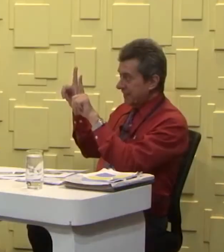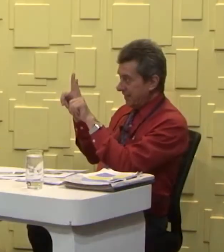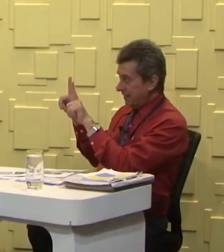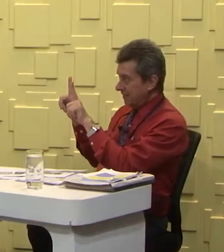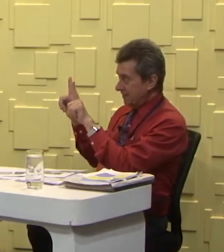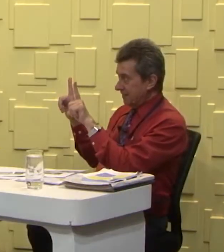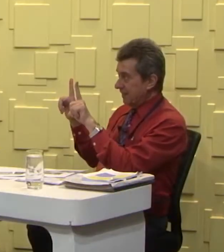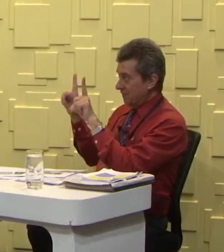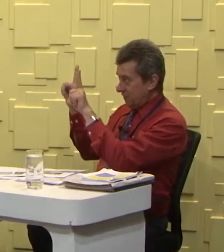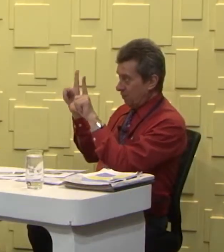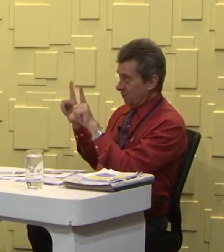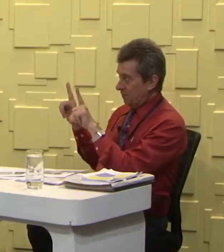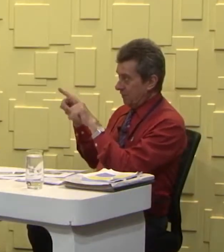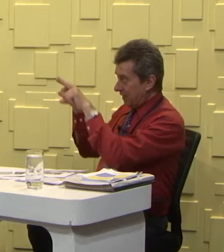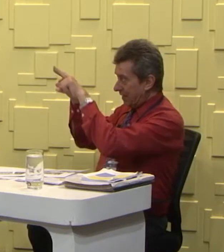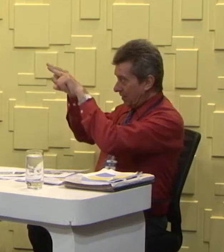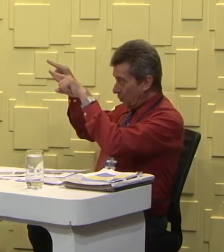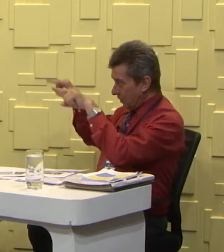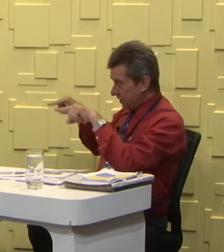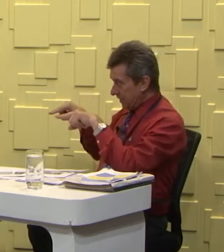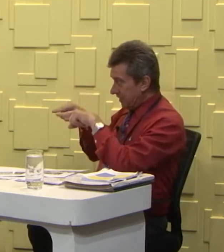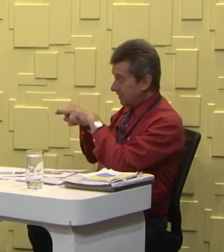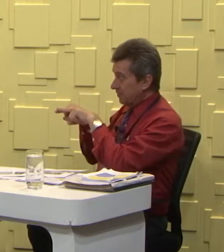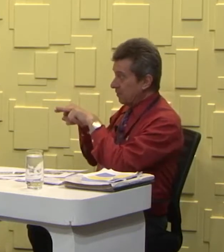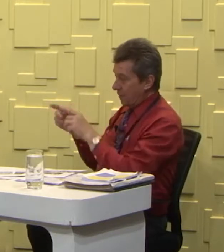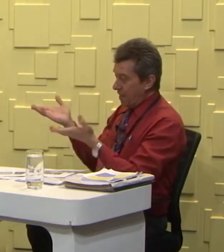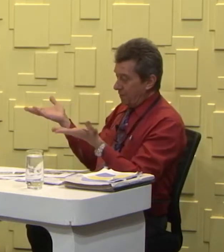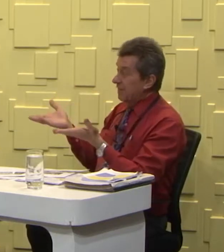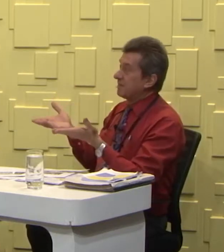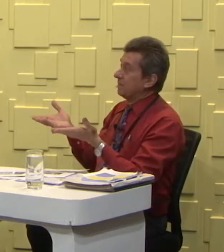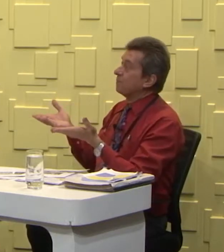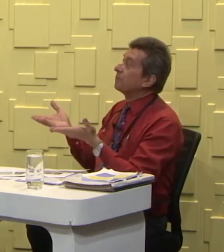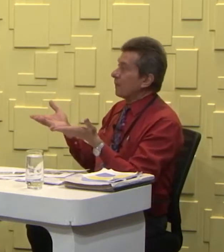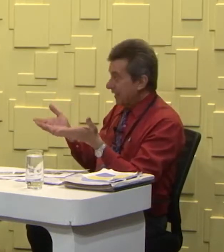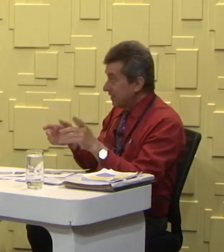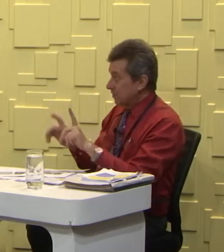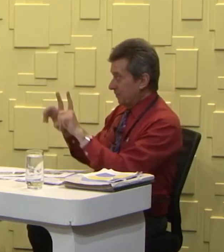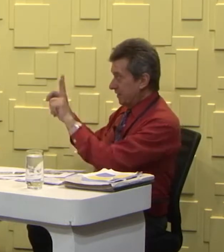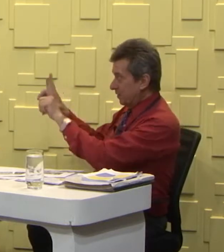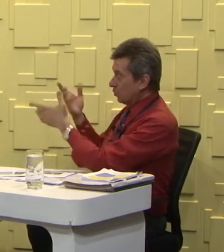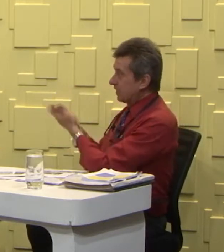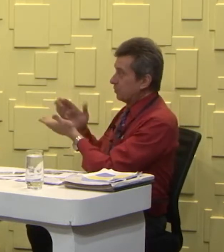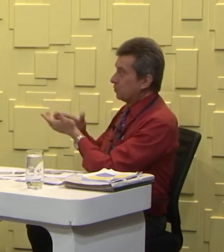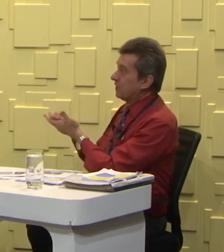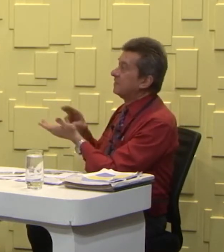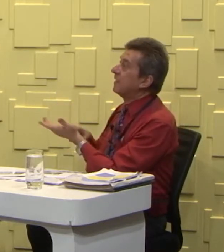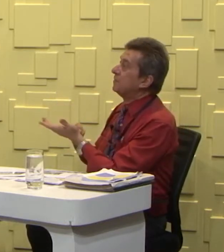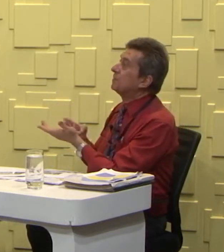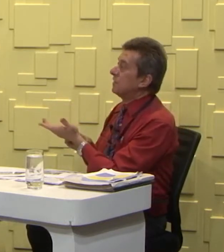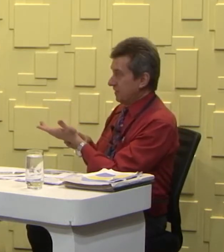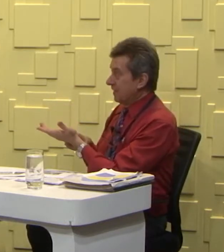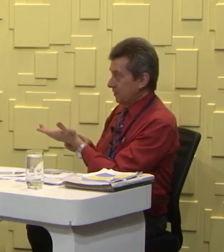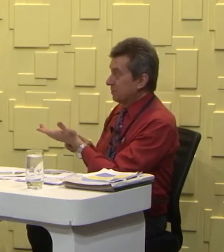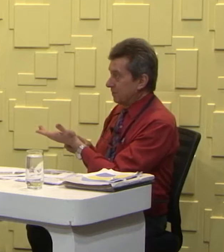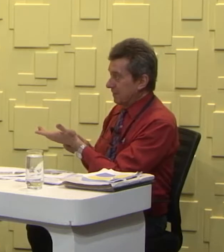na televisão uma jamanta desapareceu assim isso apareceu o tradutor laborou exata